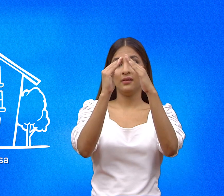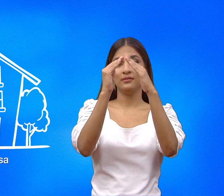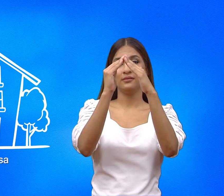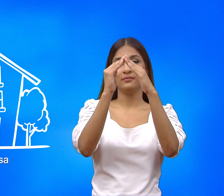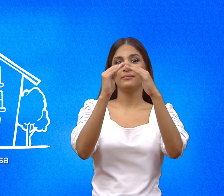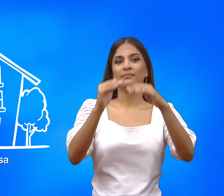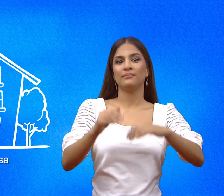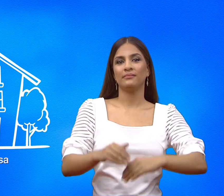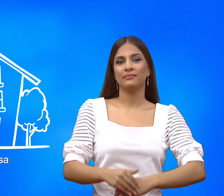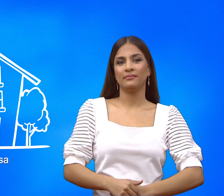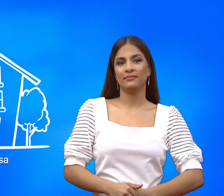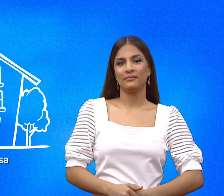casa